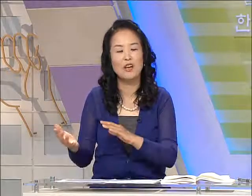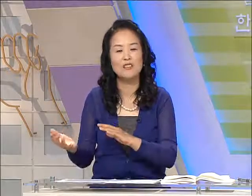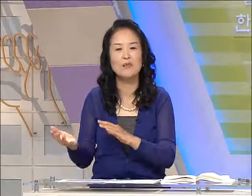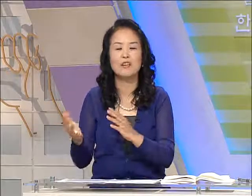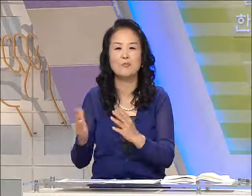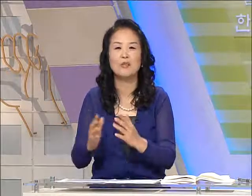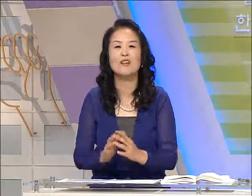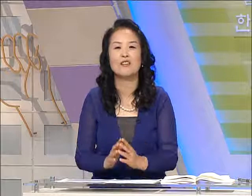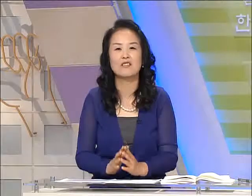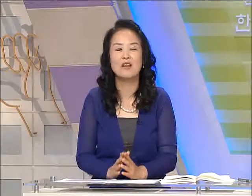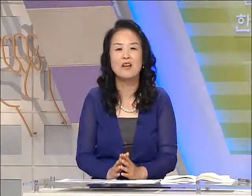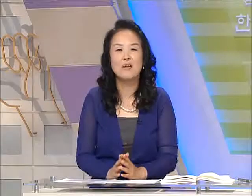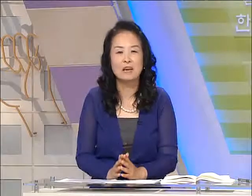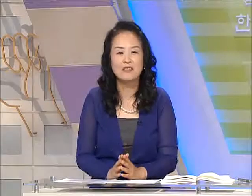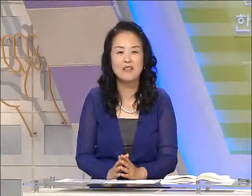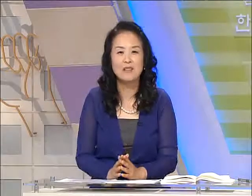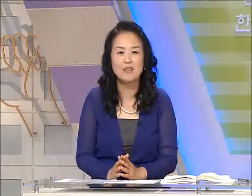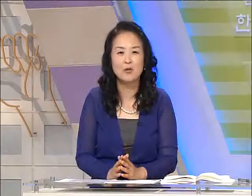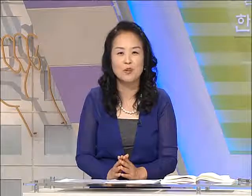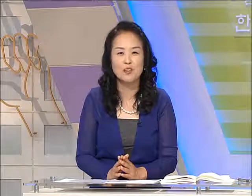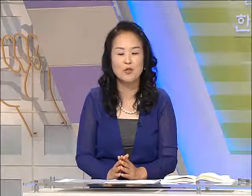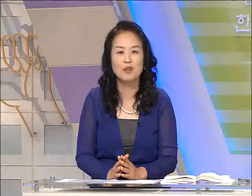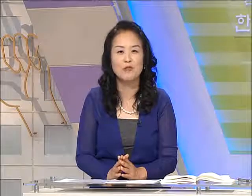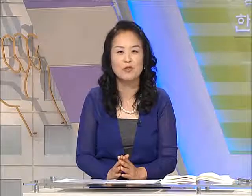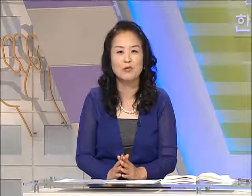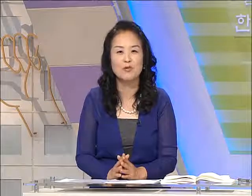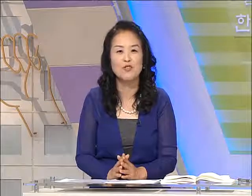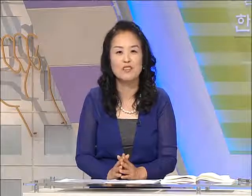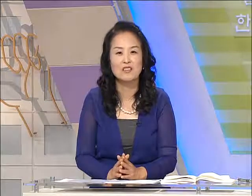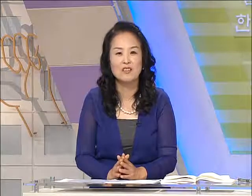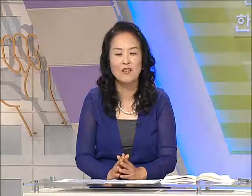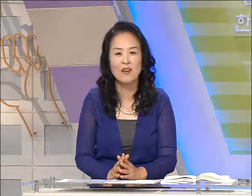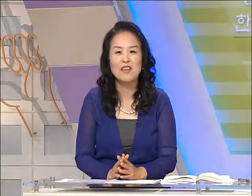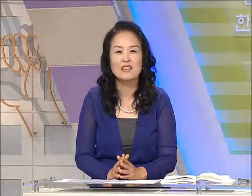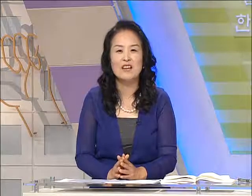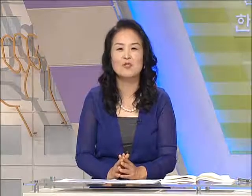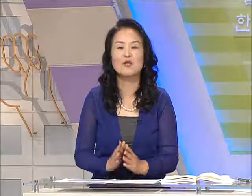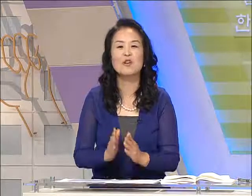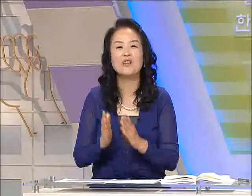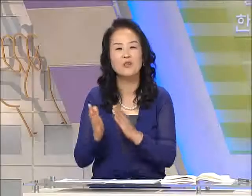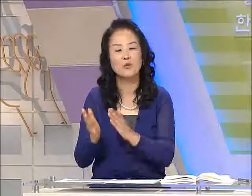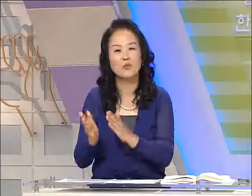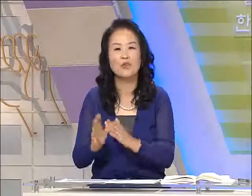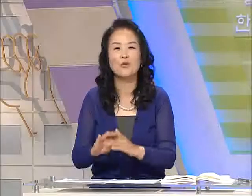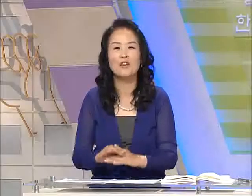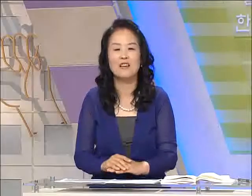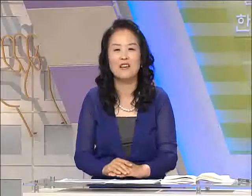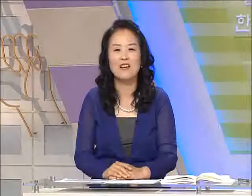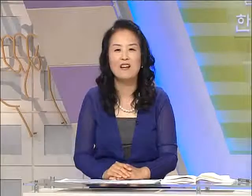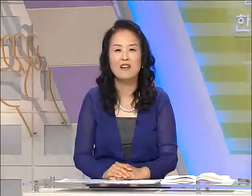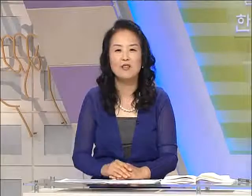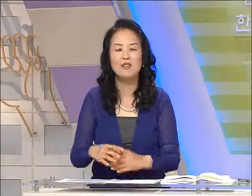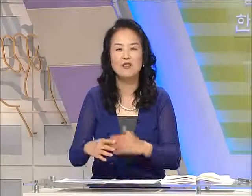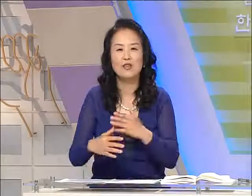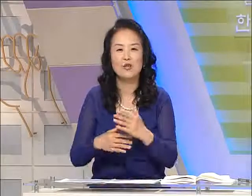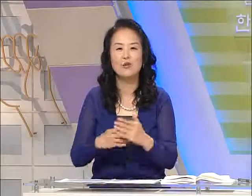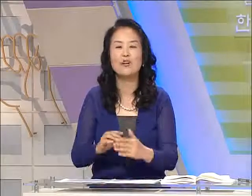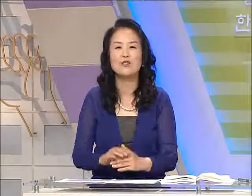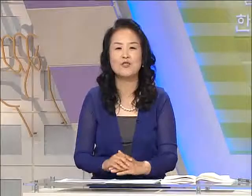굉장히 많이 변화되어서 많은 시민들이 도서관을 이용하는 모습을 볼 수 있었는데요. 우리 농인들이 도서관을 이용할 때 어떤 수화로 소통할 수